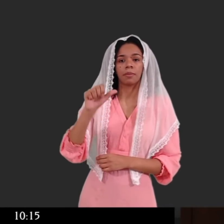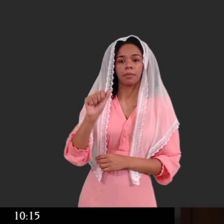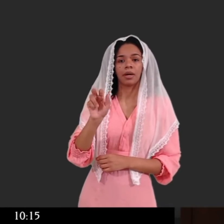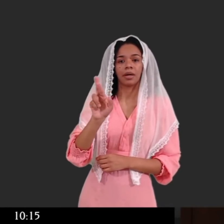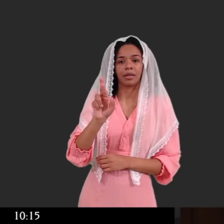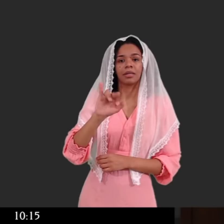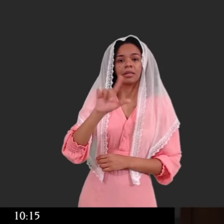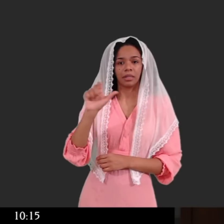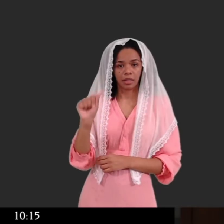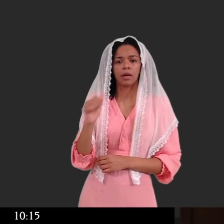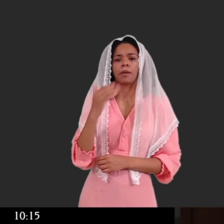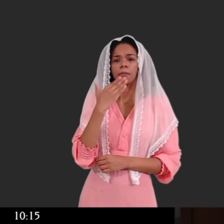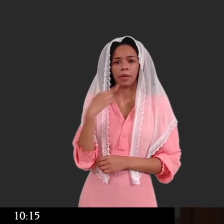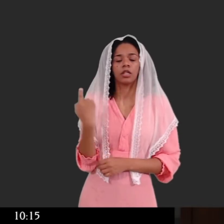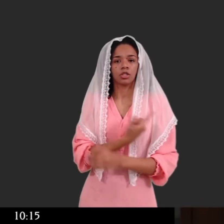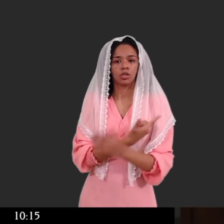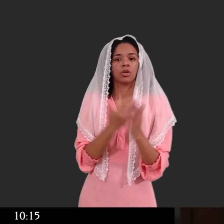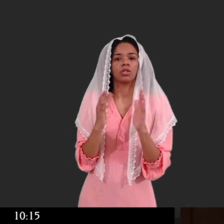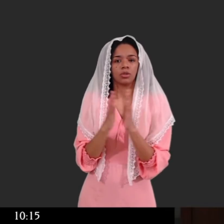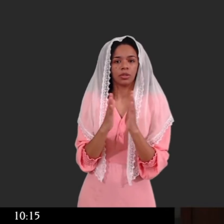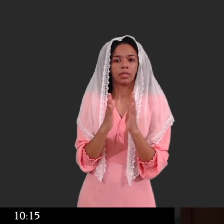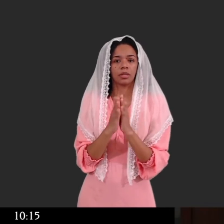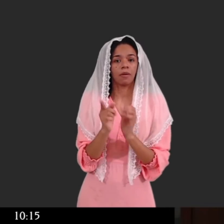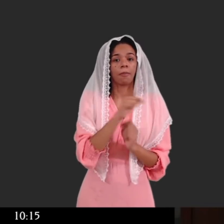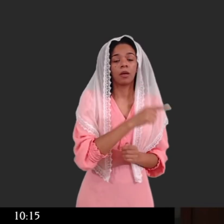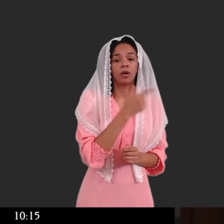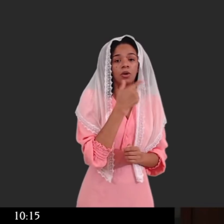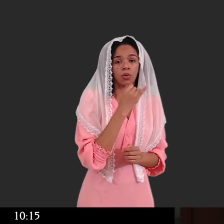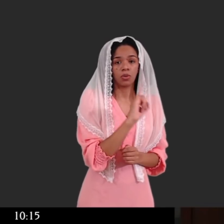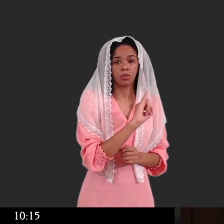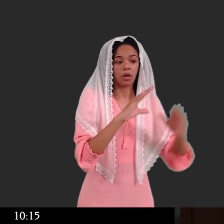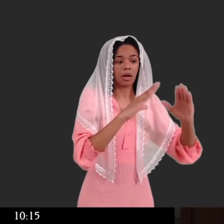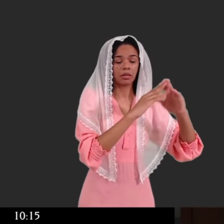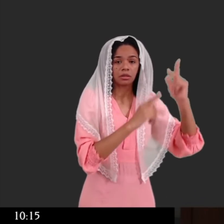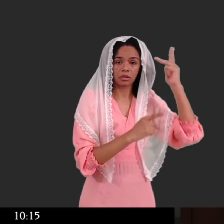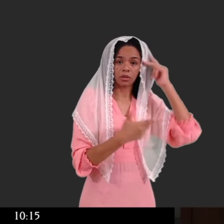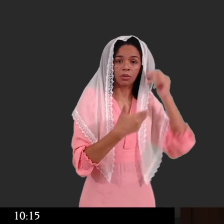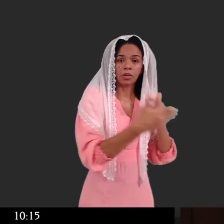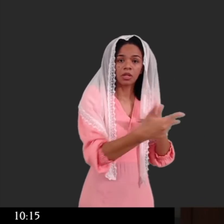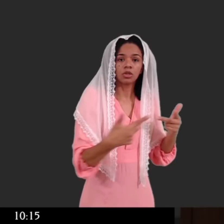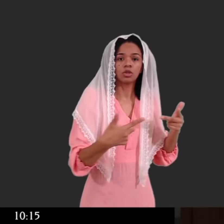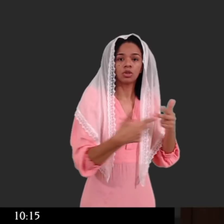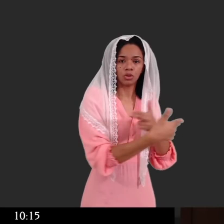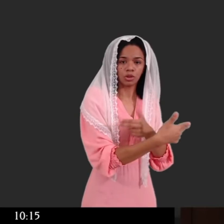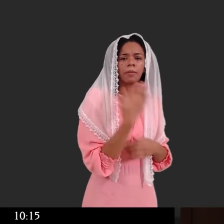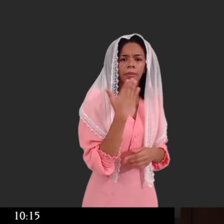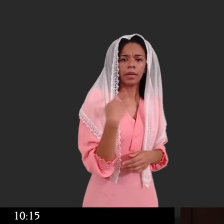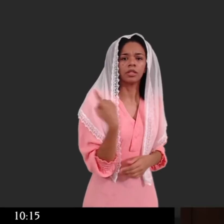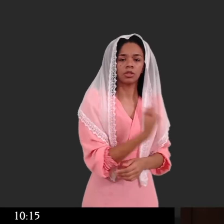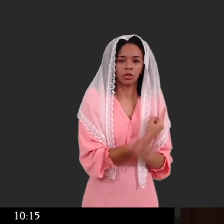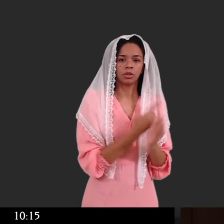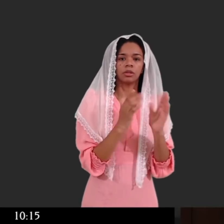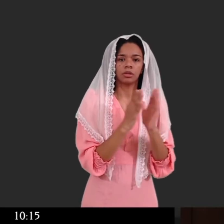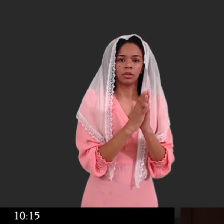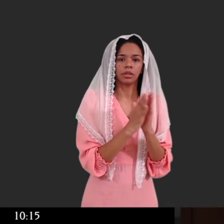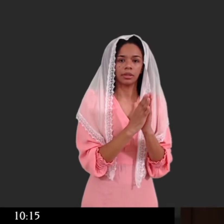UTI. Irmão Robertinho, da Vila Mineiros, Carapicuíba, vai fazer uma cirurgia no INCOR. Irmão Oswaldo